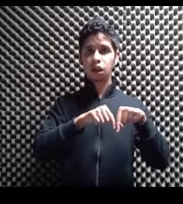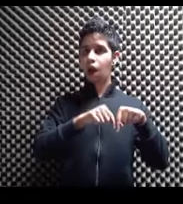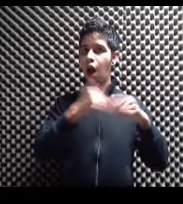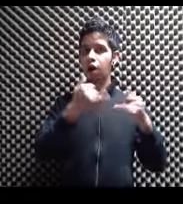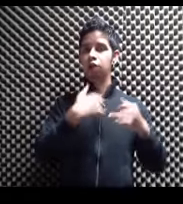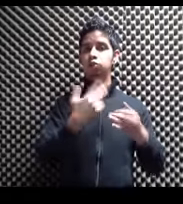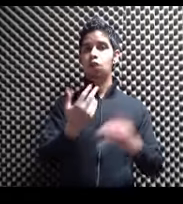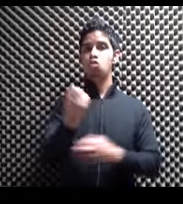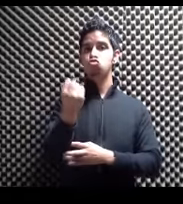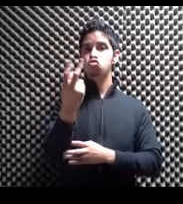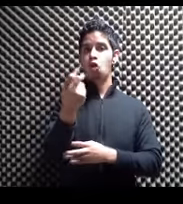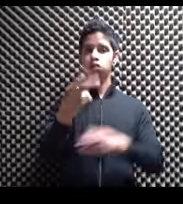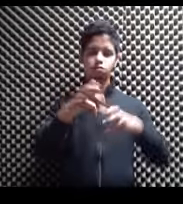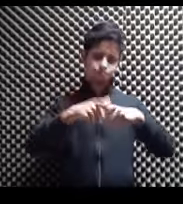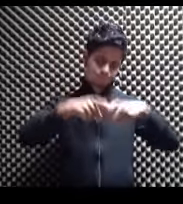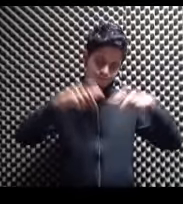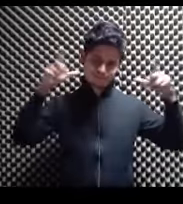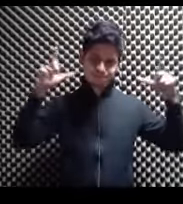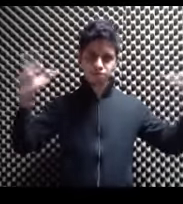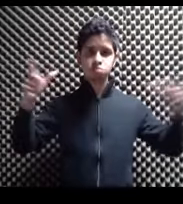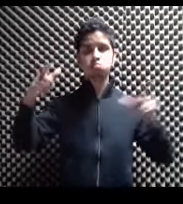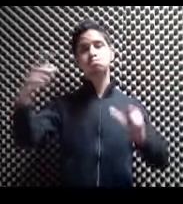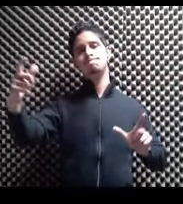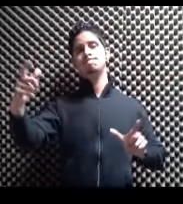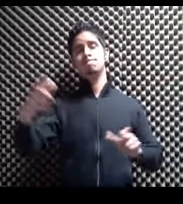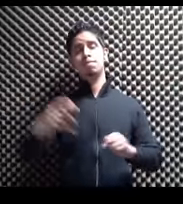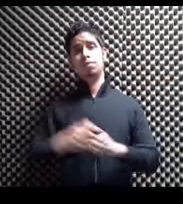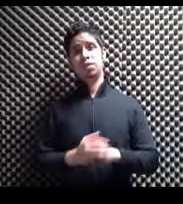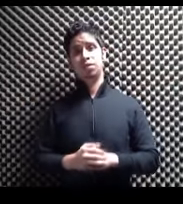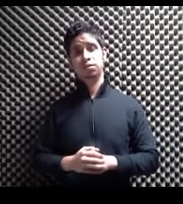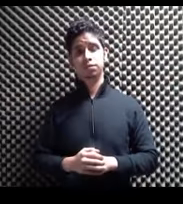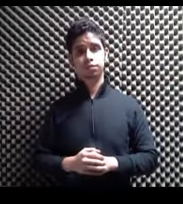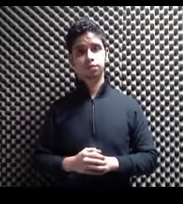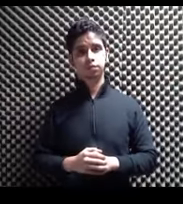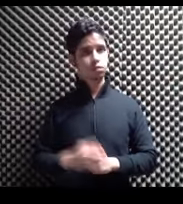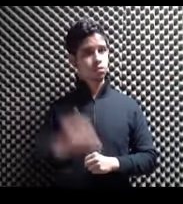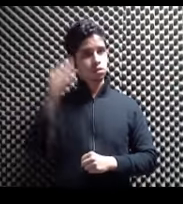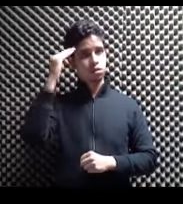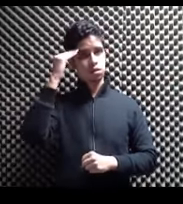porque... no contábamos con el presupuesto